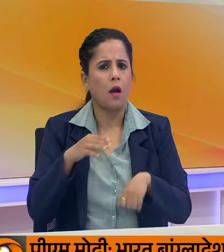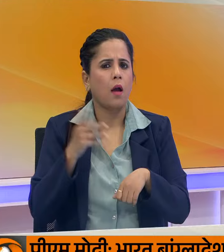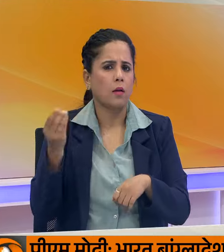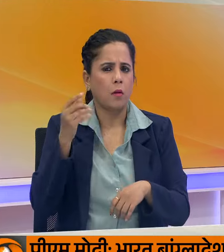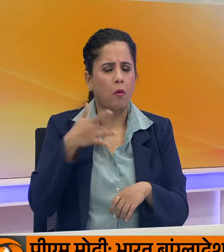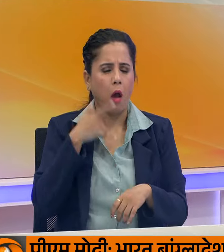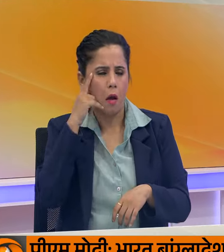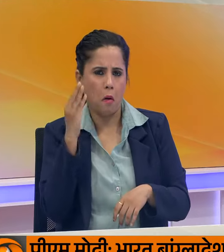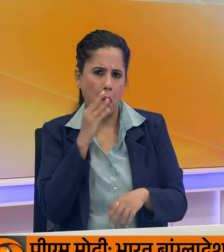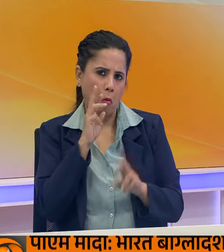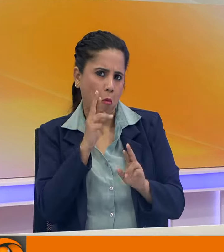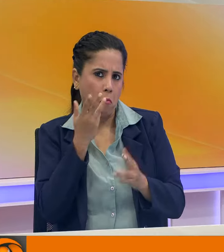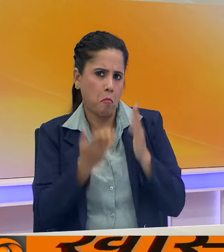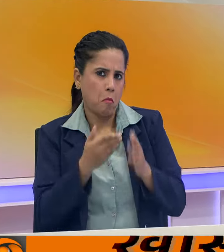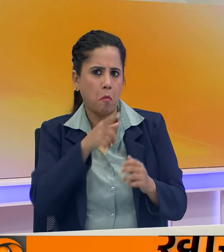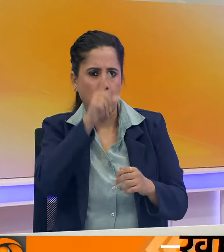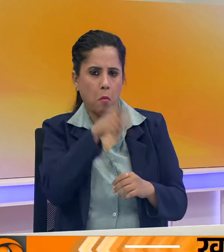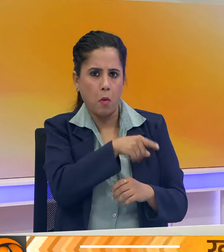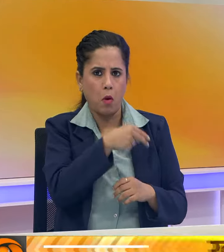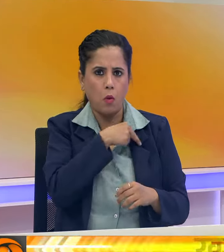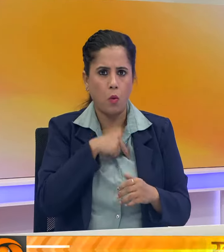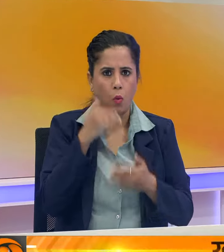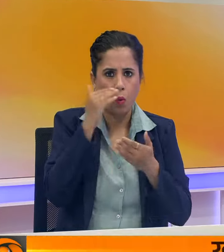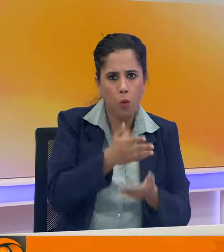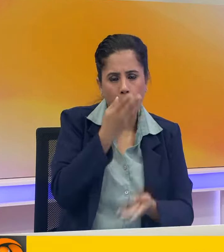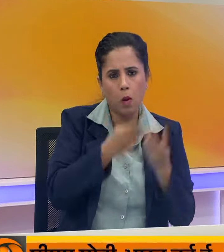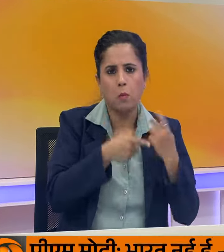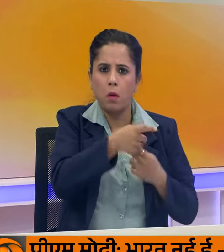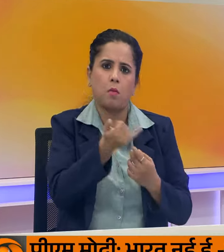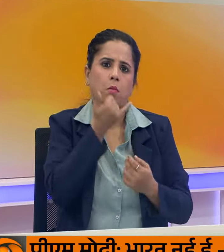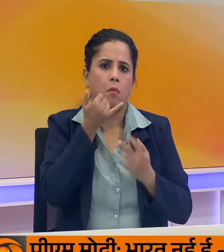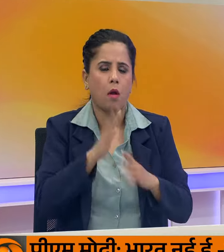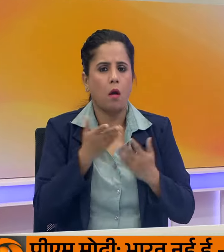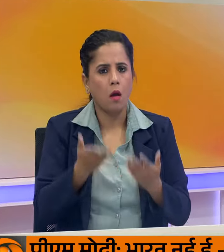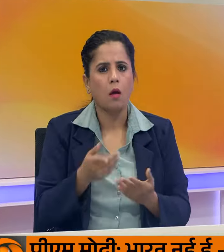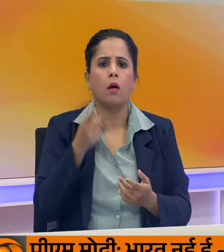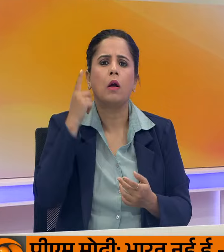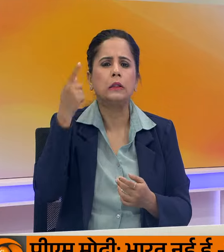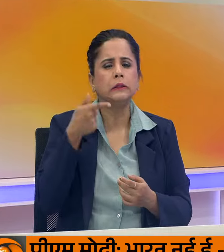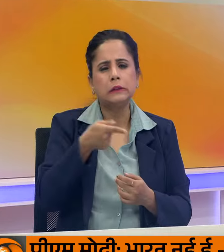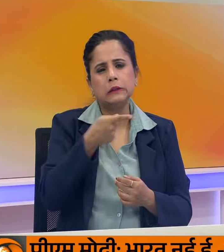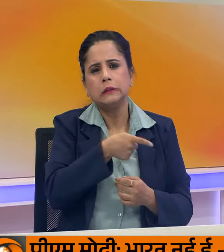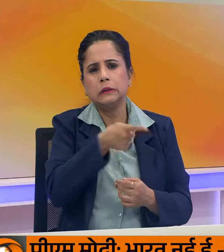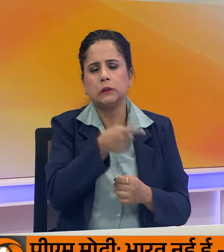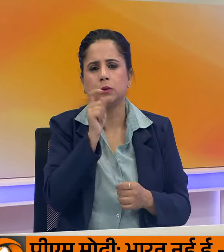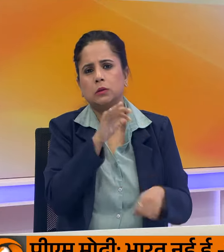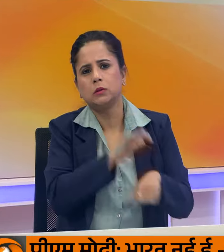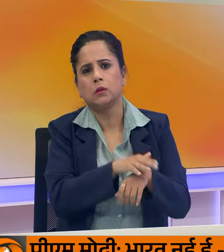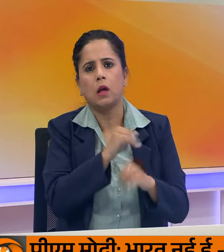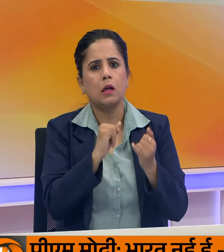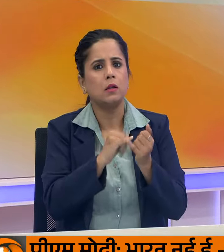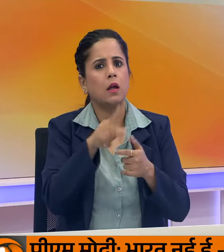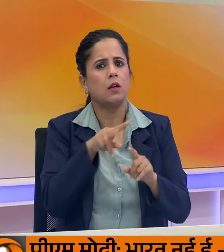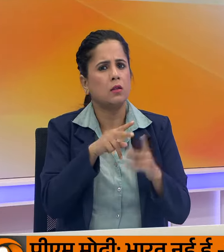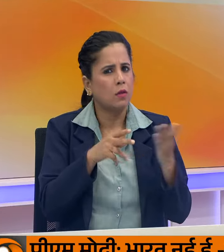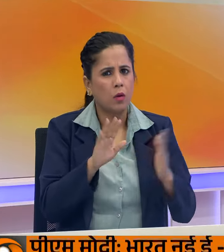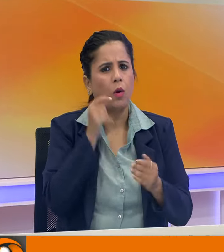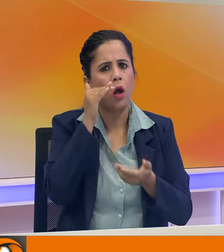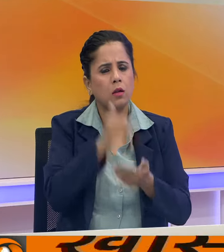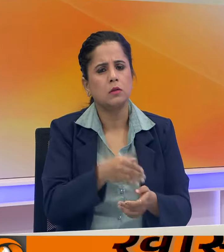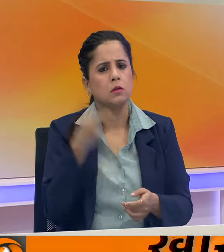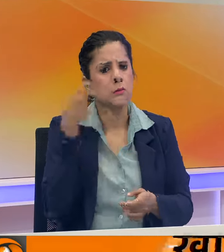है कि अच्छे मेरे टक्कर देने वाले डिफीट देने वाले हैं इसलिए लोग फसाने का काम करते हैं संजी जी को ही नहीं उनके बेट